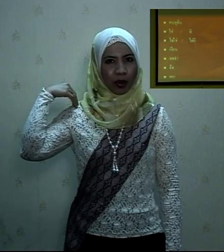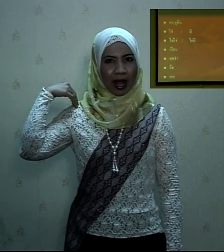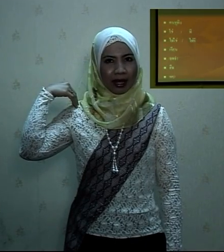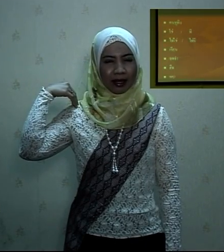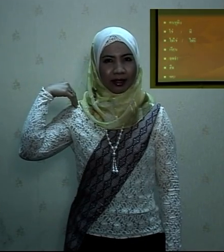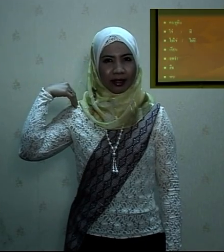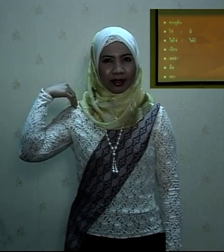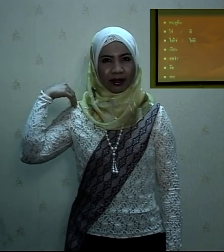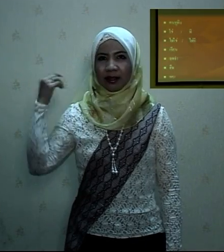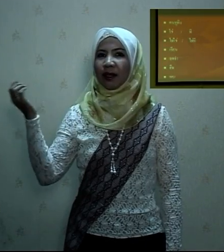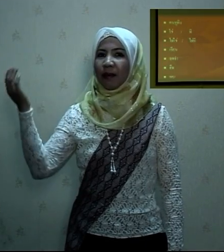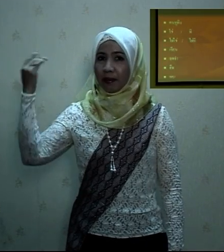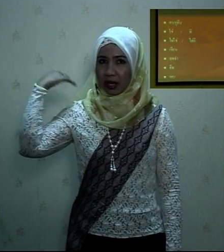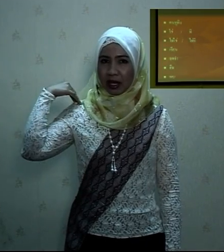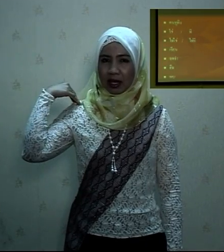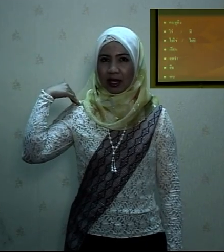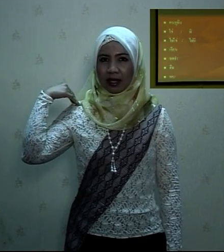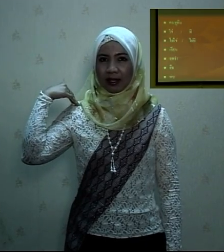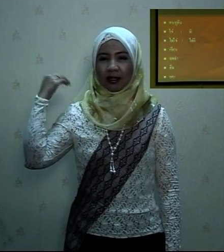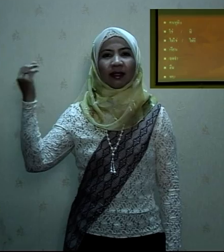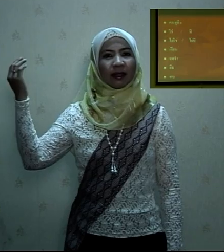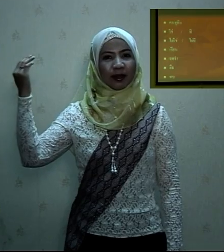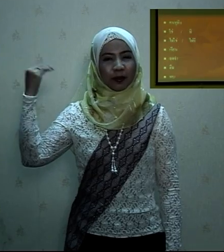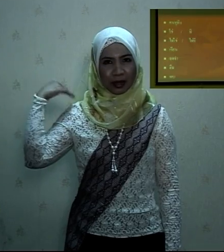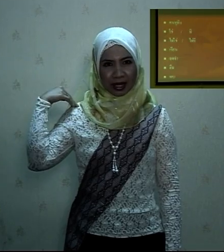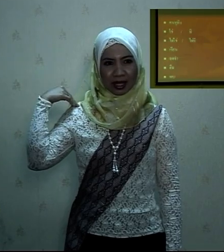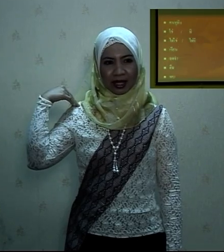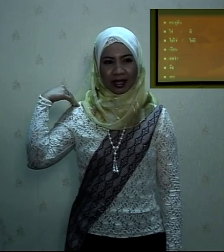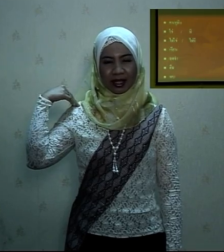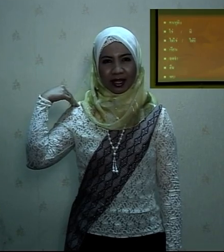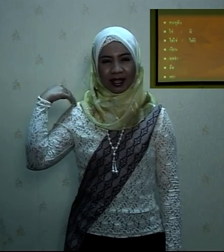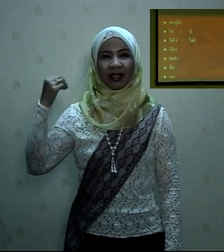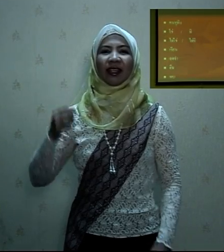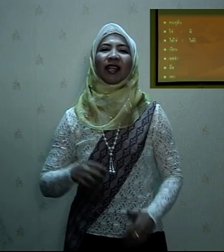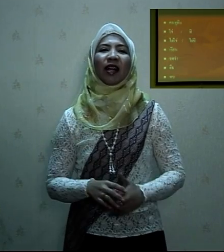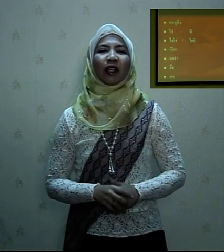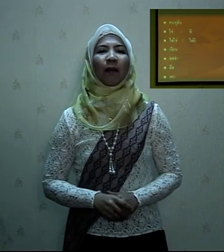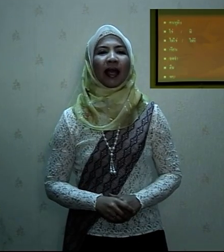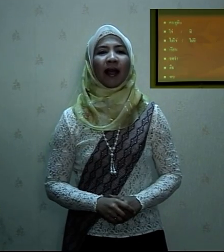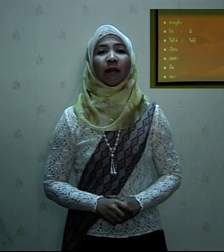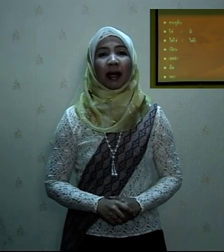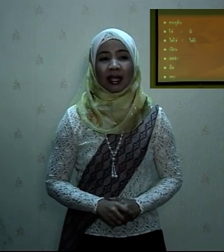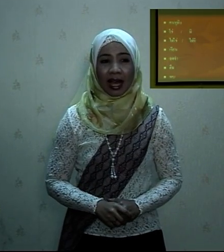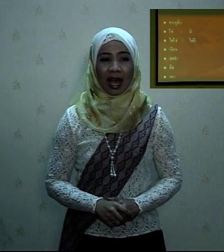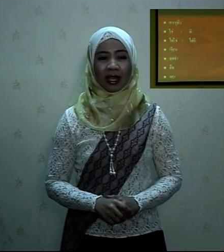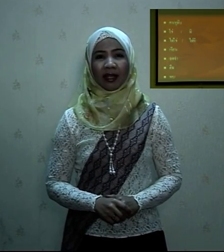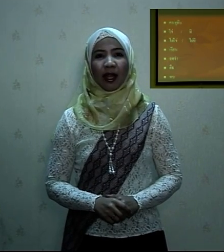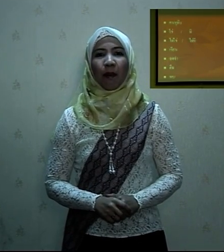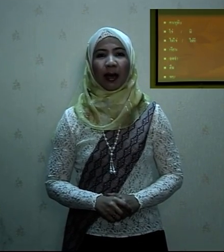ไหล่มีมี ต่อไปไม่ใช่ไม่ใ